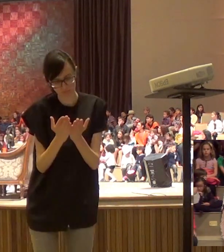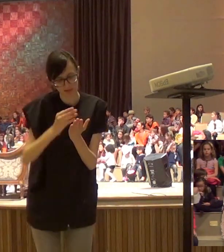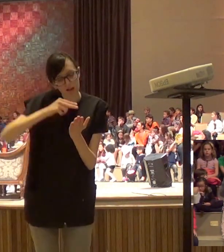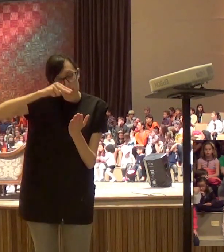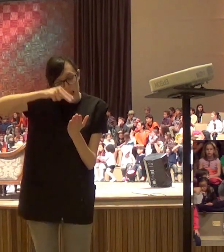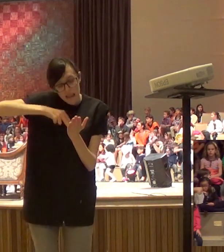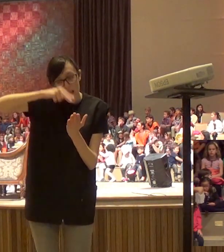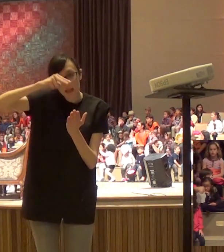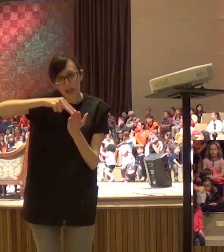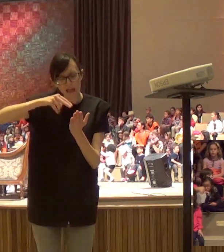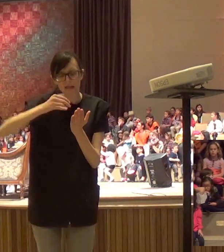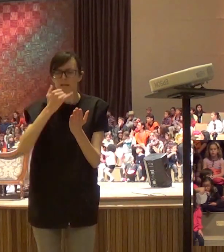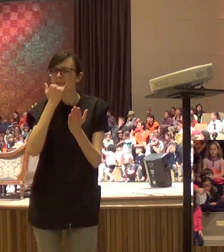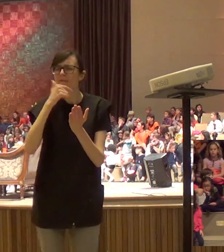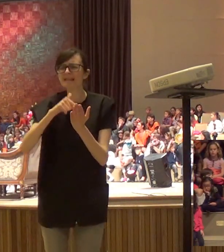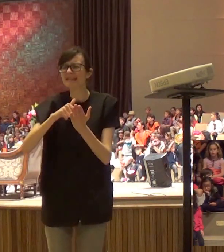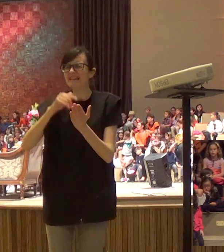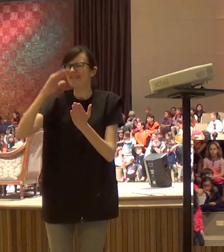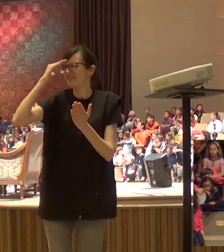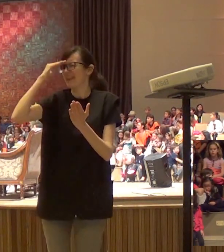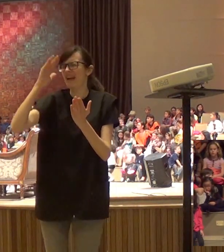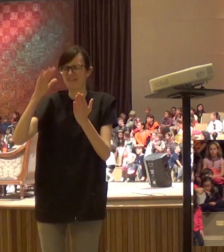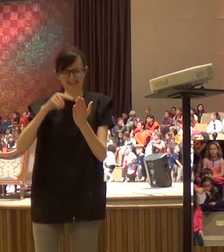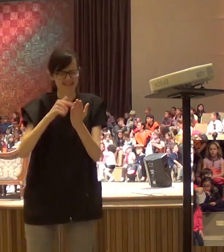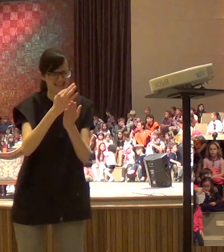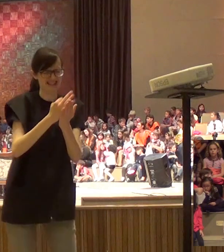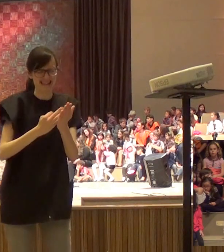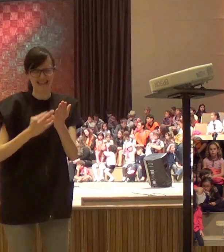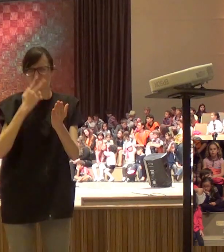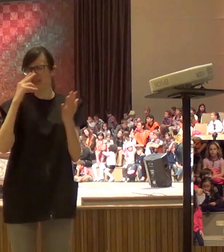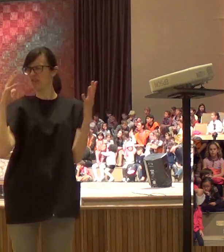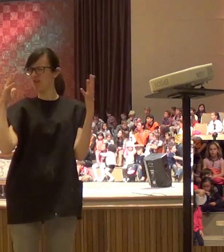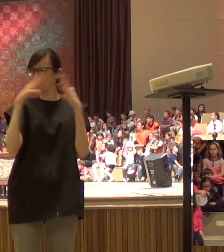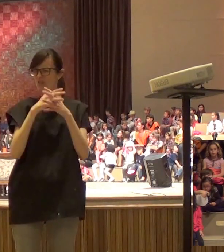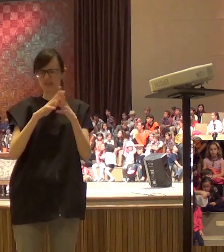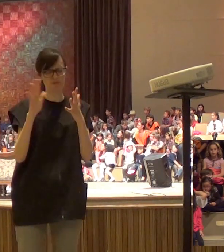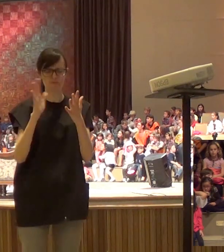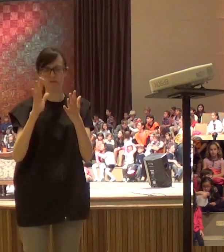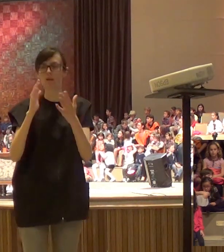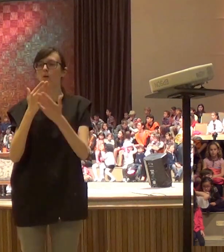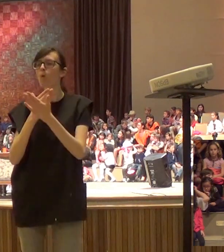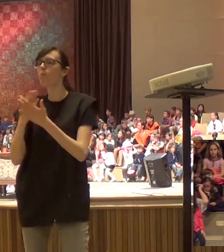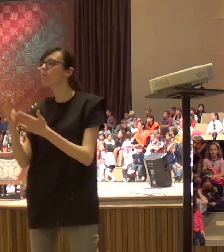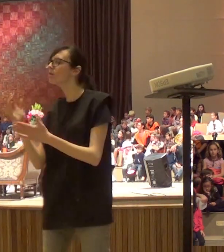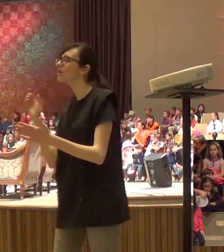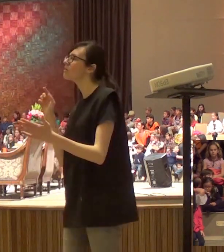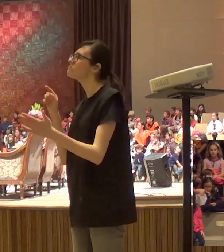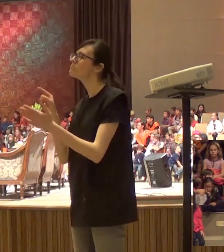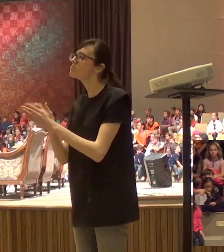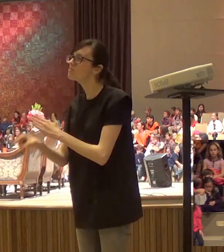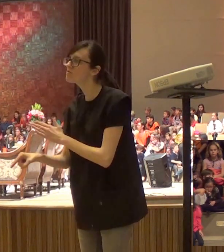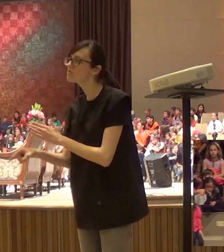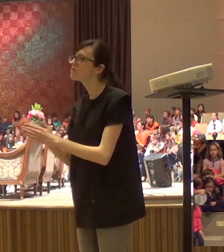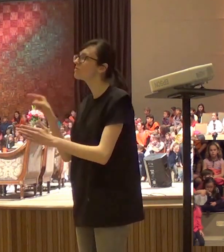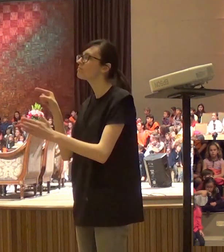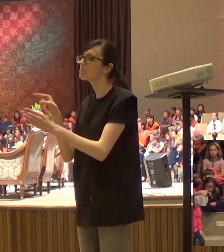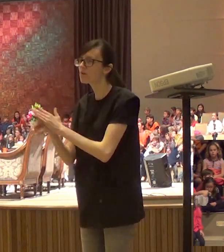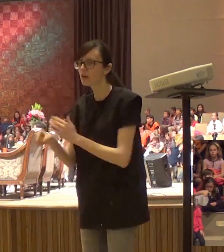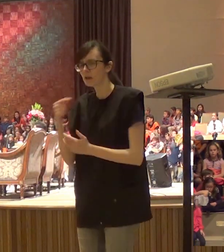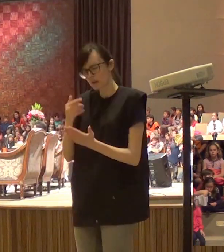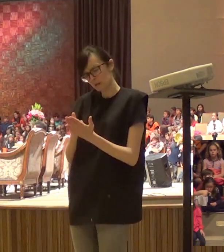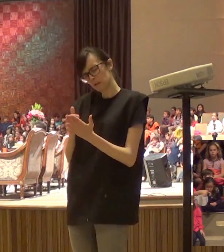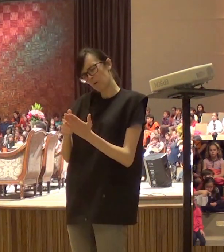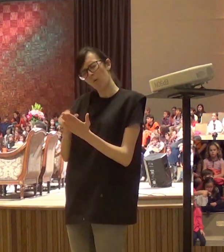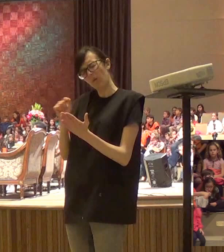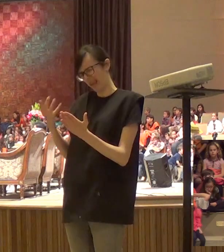Quando vocês estiverem lendo a palavra de Deus. E vocês não entenderem muito bem o que aquele texto é dizer. Você começa a fazer algumas